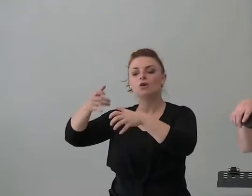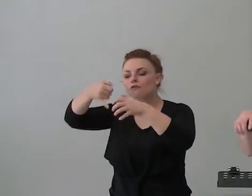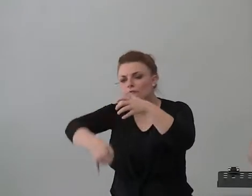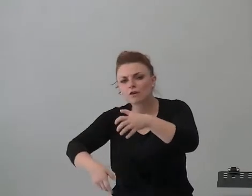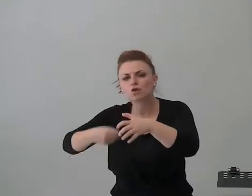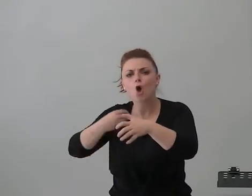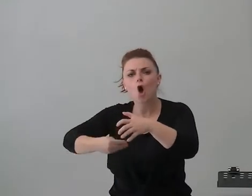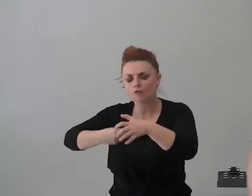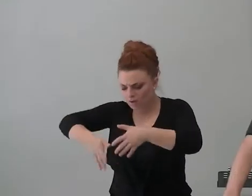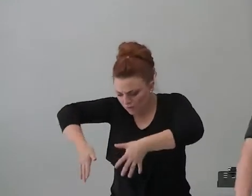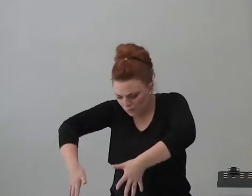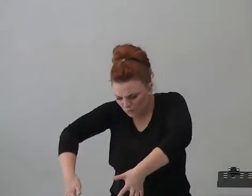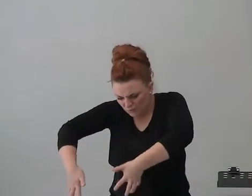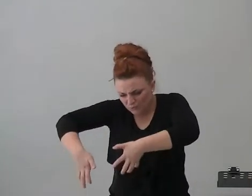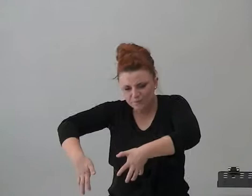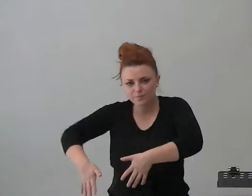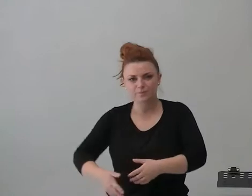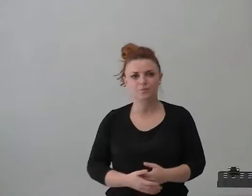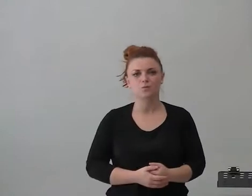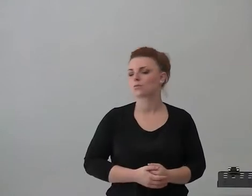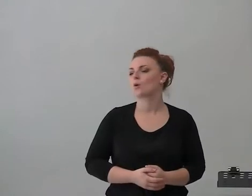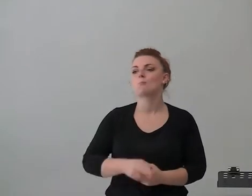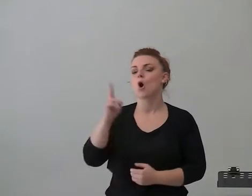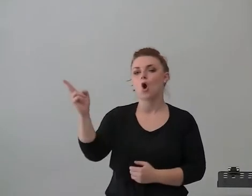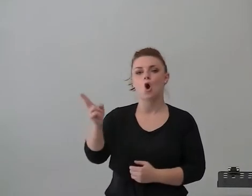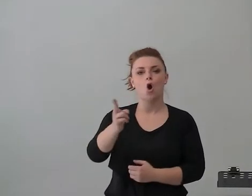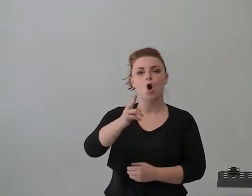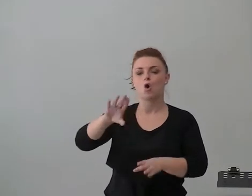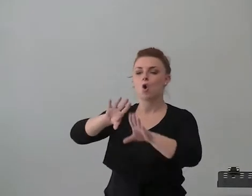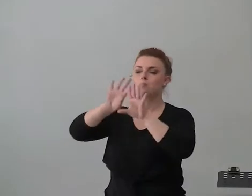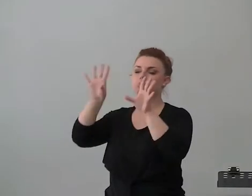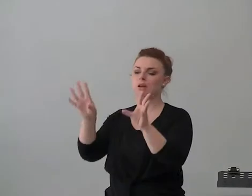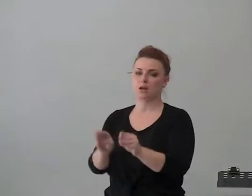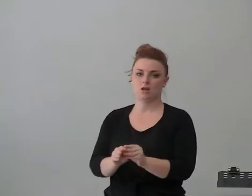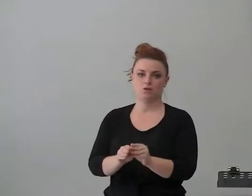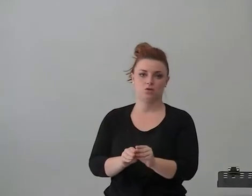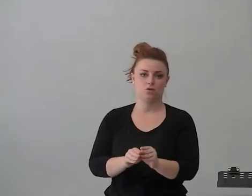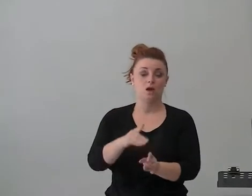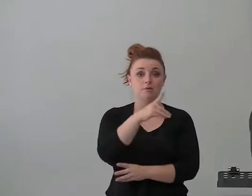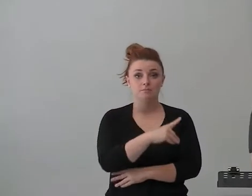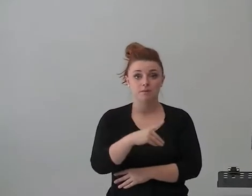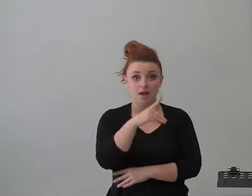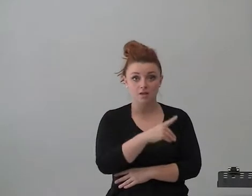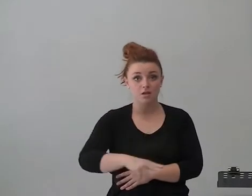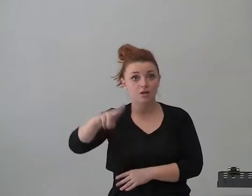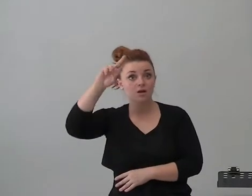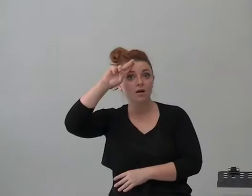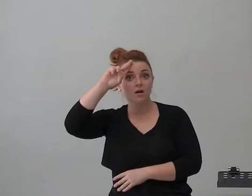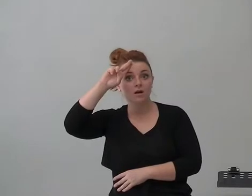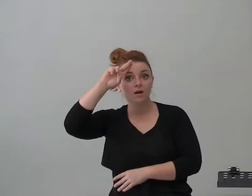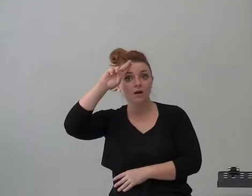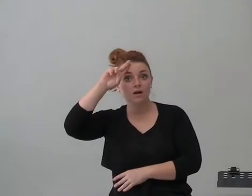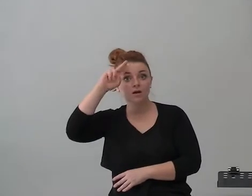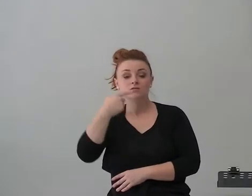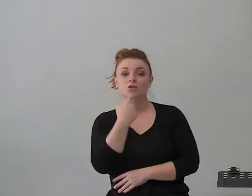po' morto. No, è morto, completamente morto. Pietro, ricordandosi, gli disse: scavi